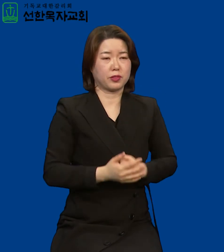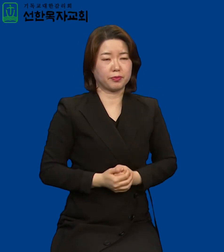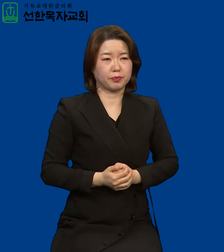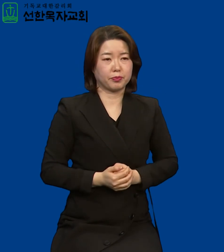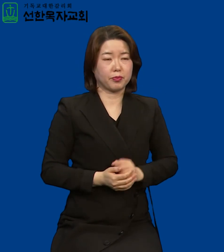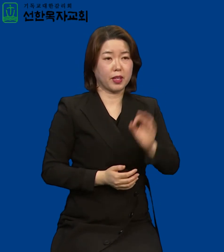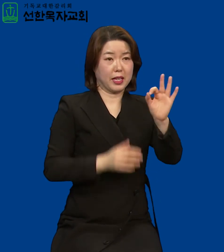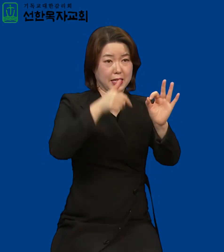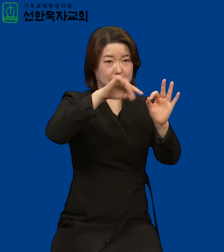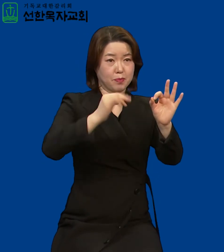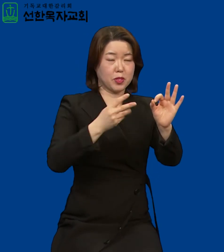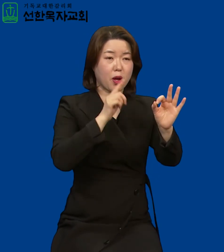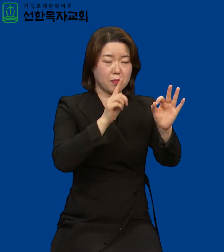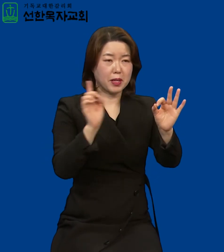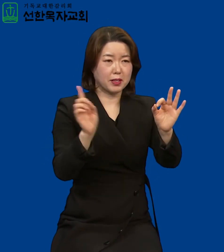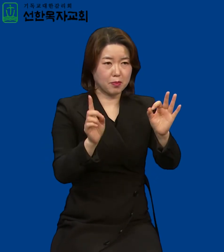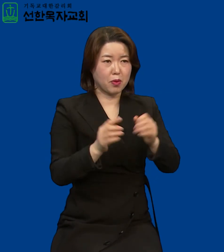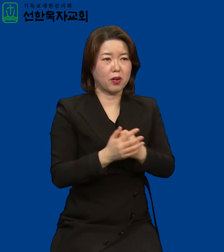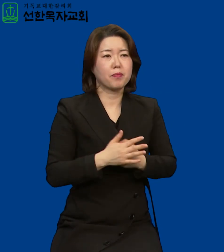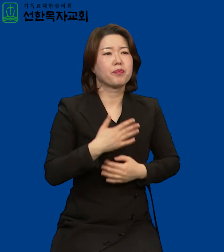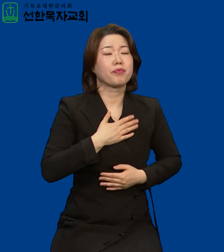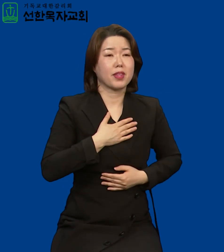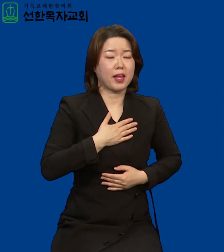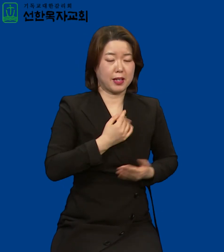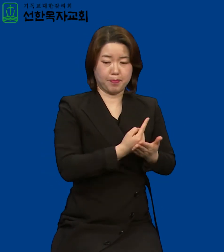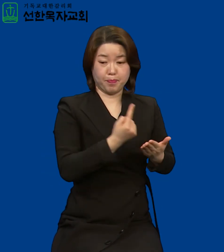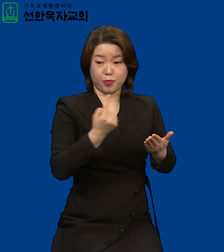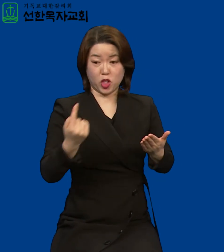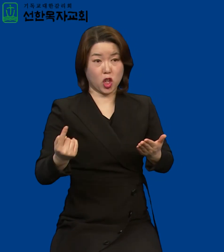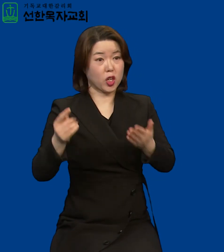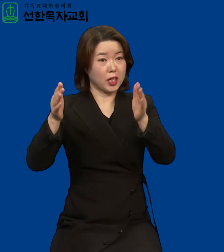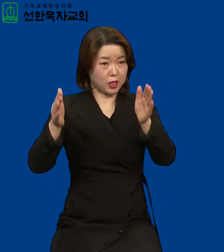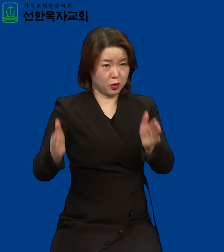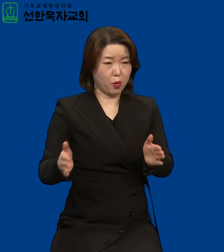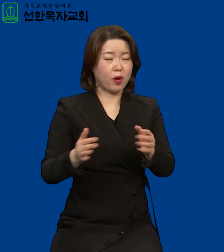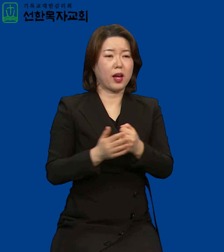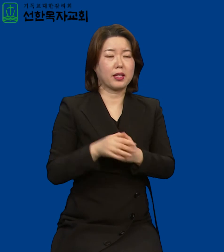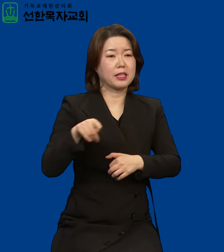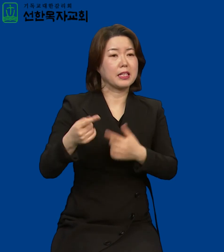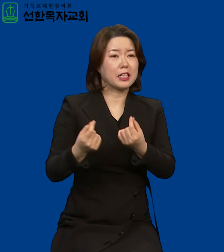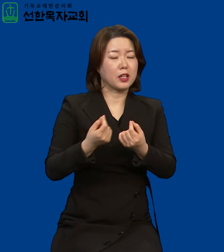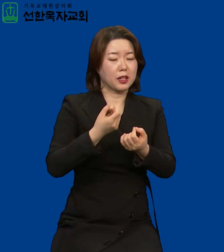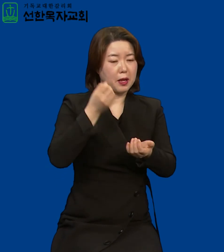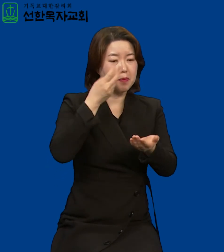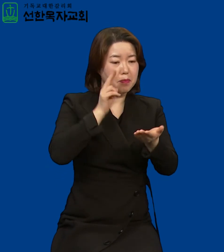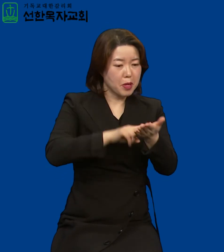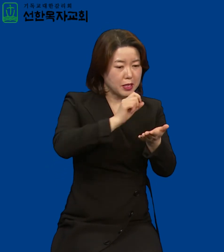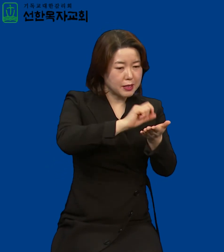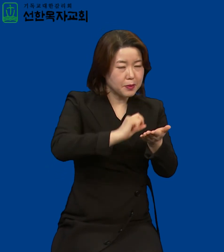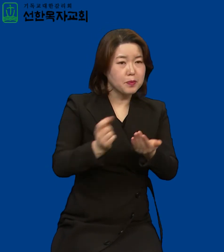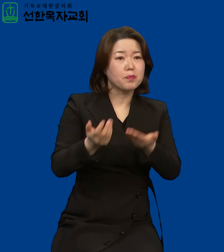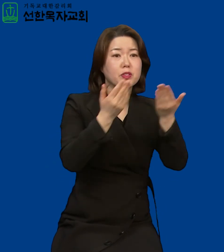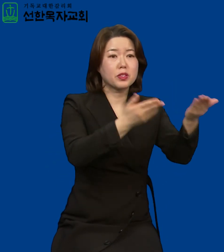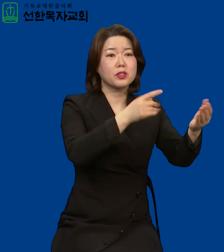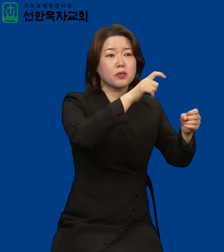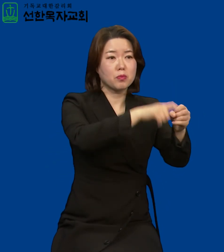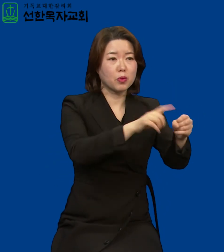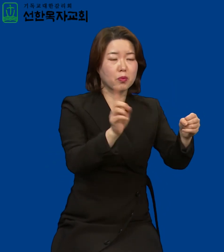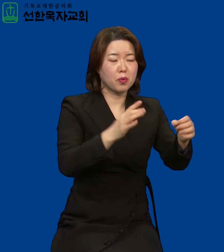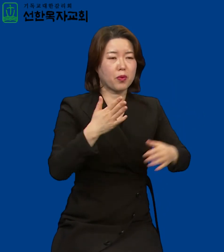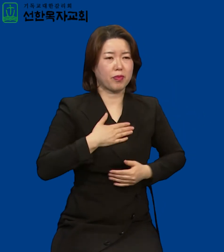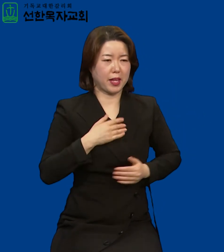말씀에 이렇게 말씀합니다. 내가 떠나 있는 동안에 이렇게 편지를 하는 것은 내가